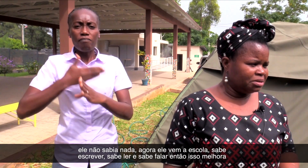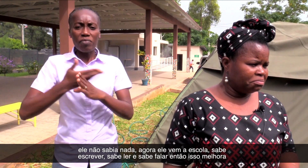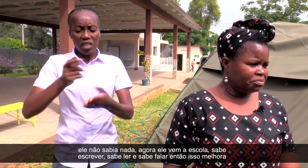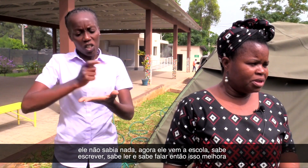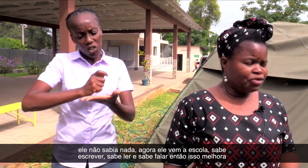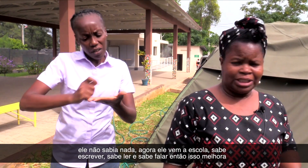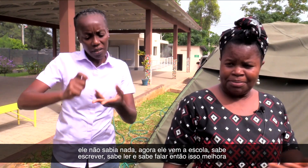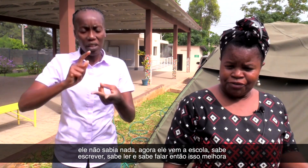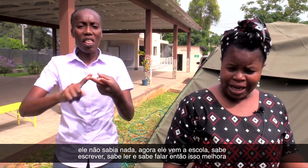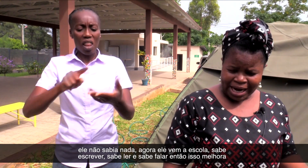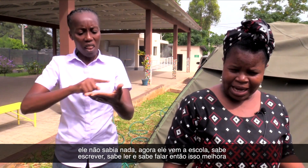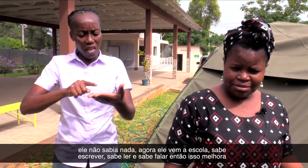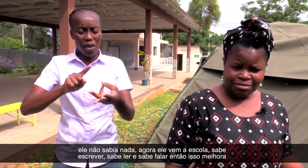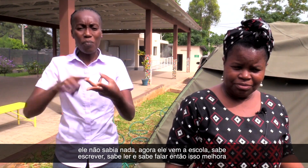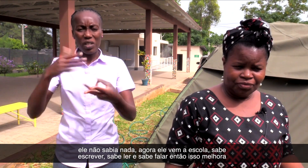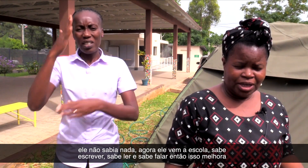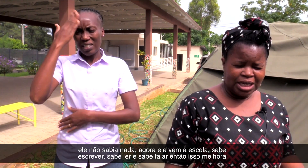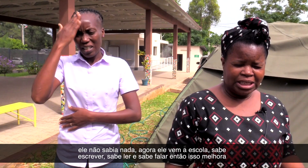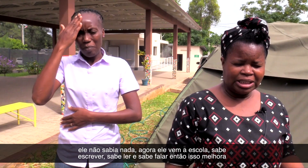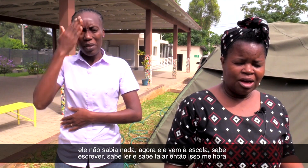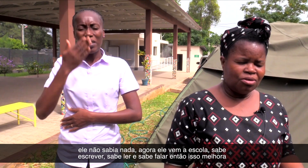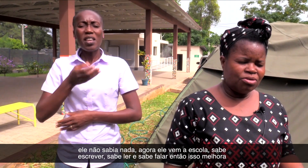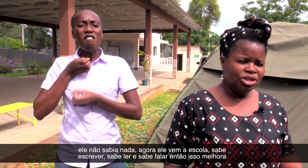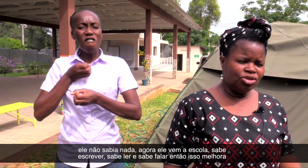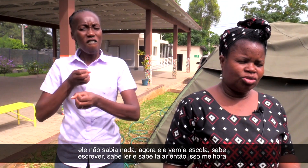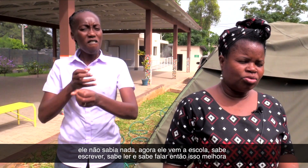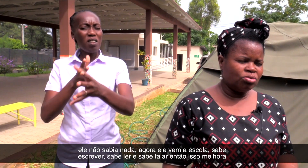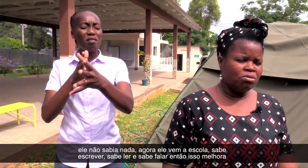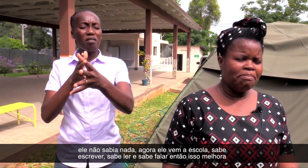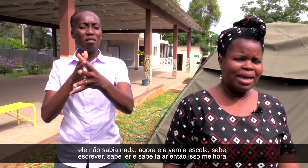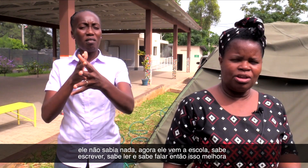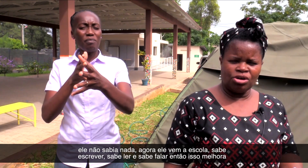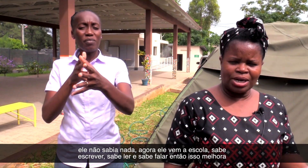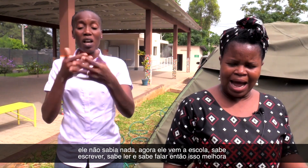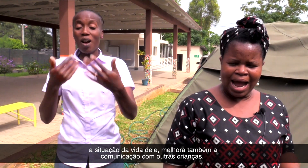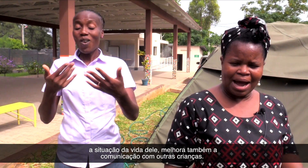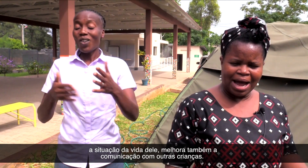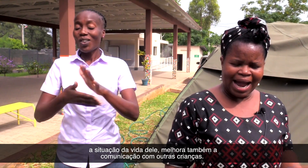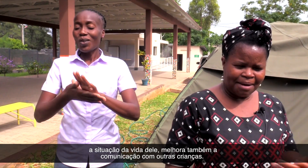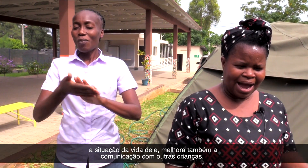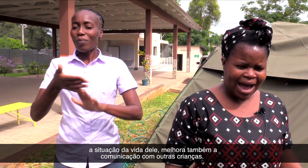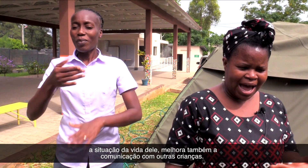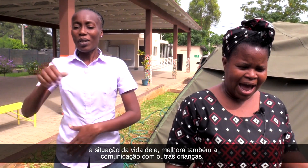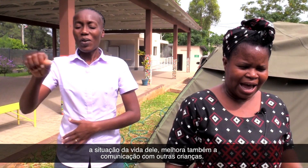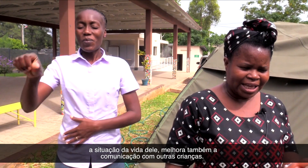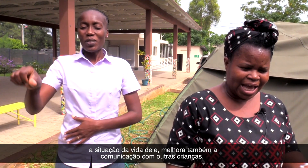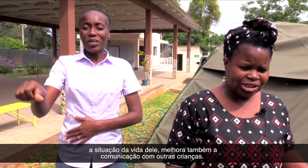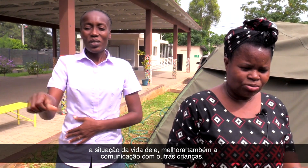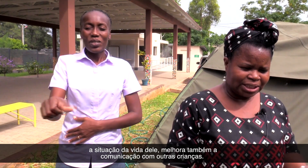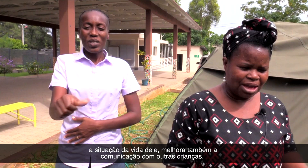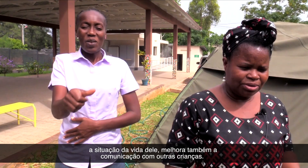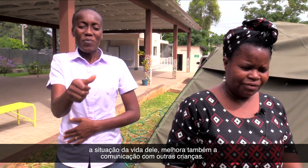e sabe falar. Então, isso melhora